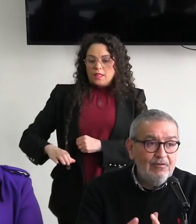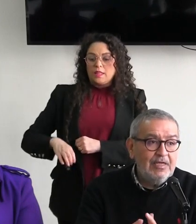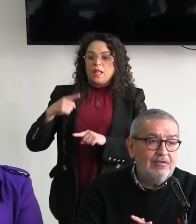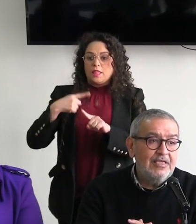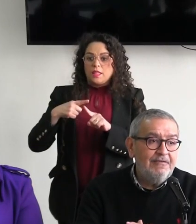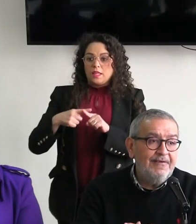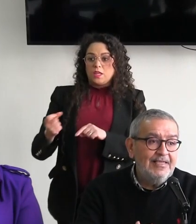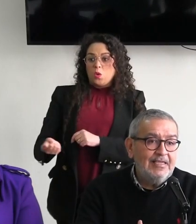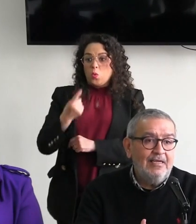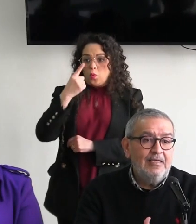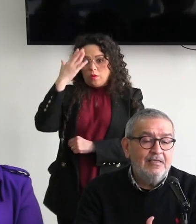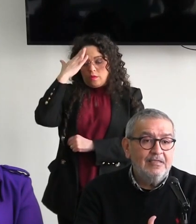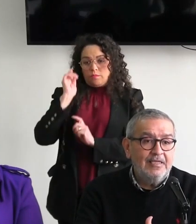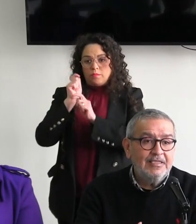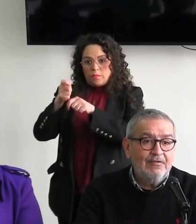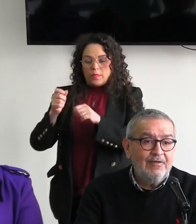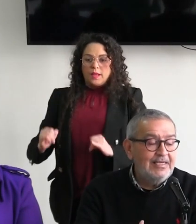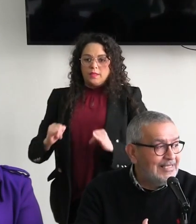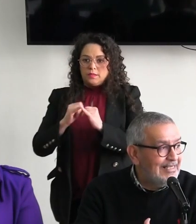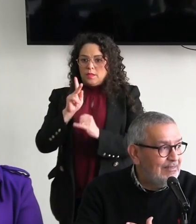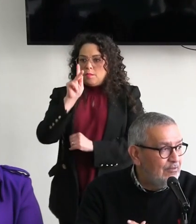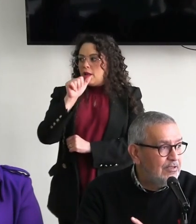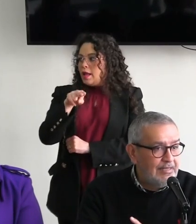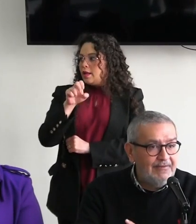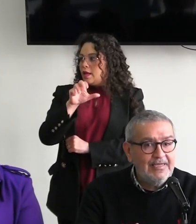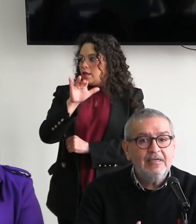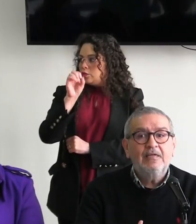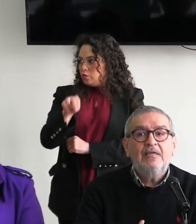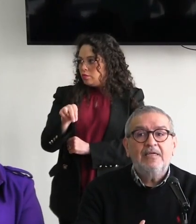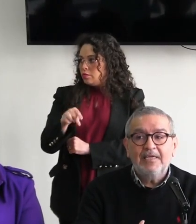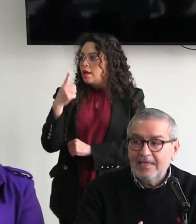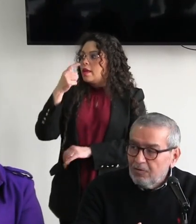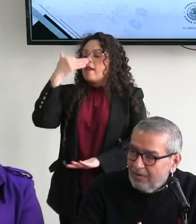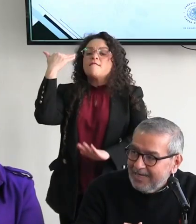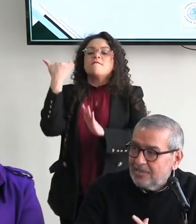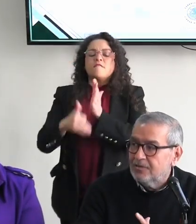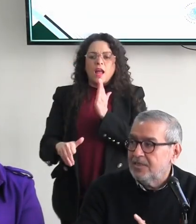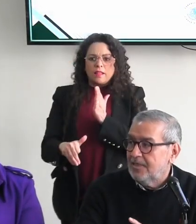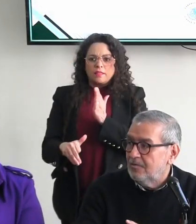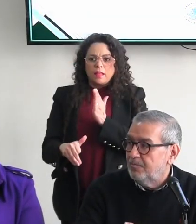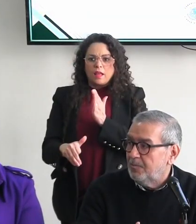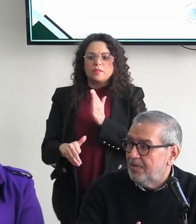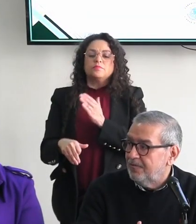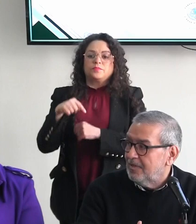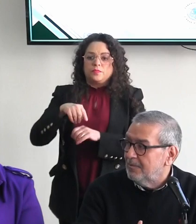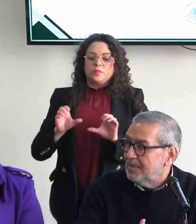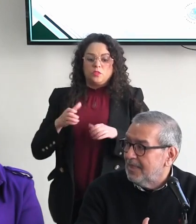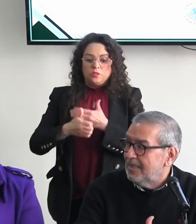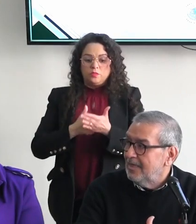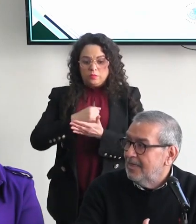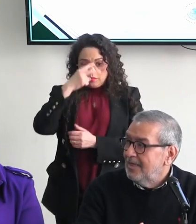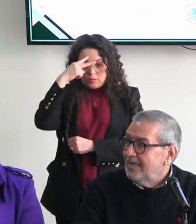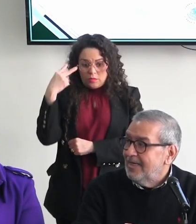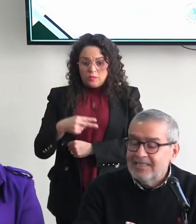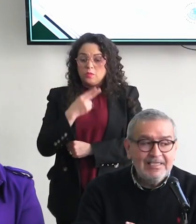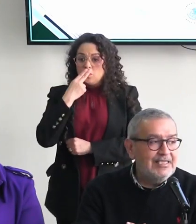¿Qué es algo que nos hace falta en tercer lugar y que tenemos que ver, y que el Congreso tiene aquí un papel